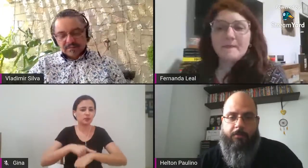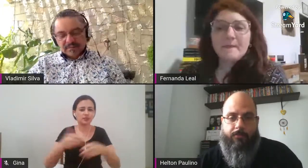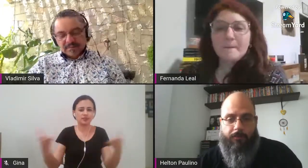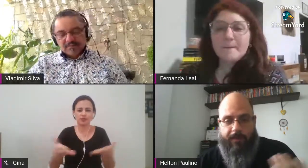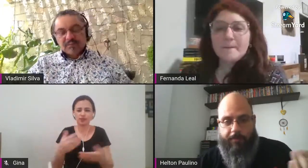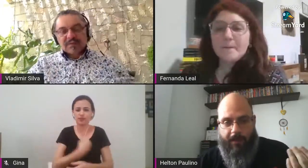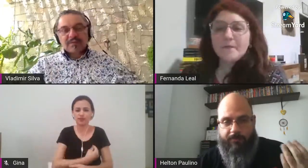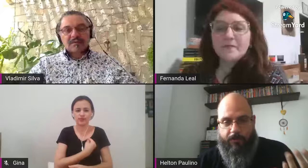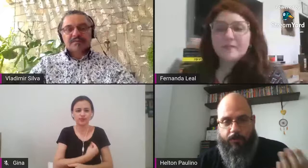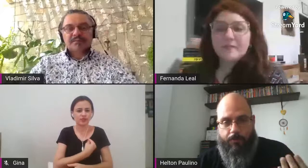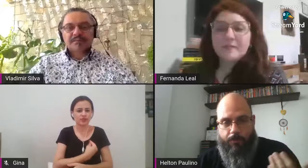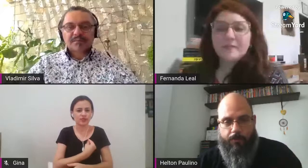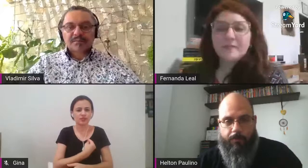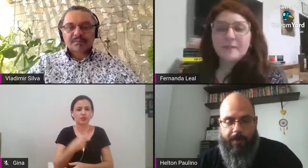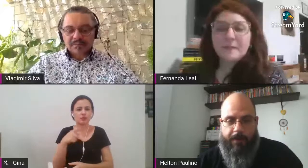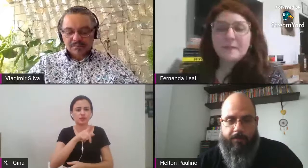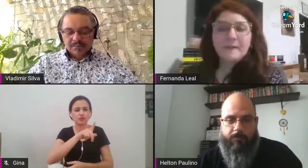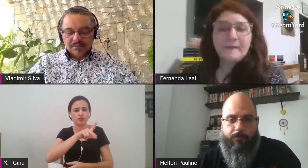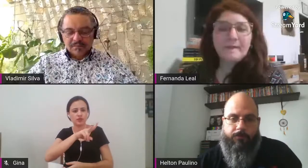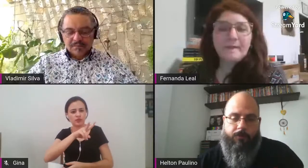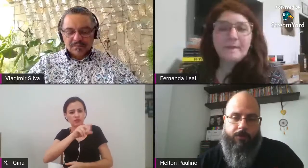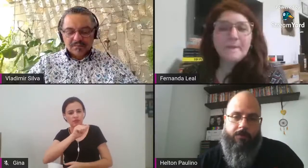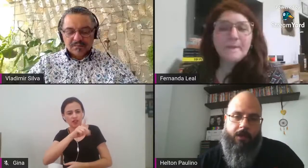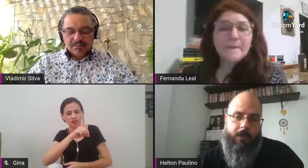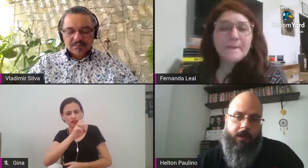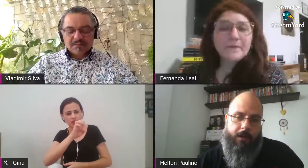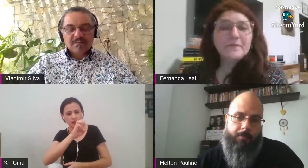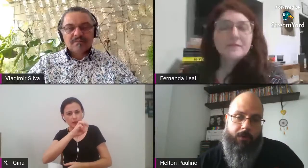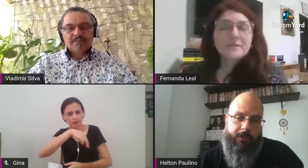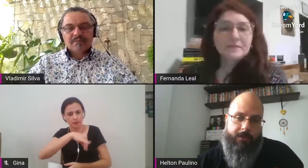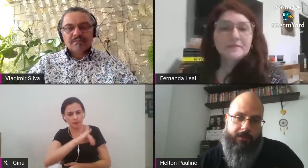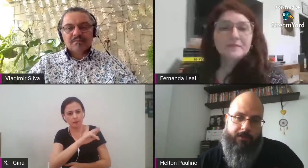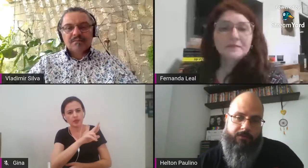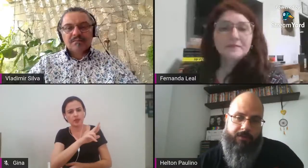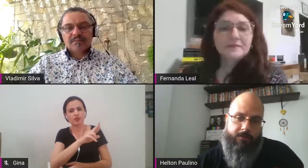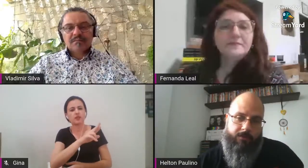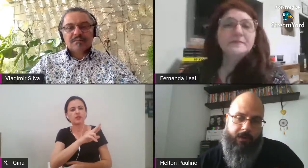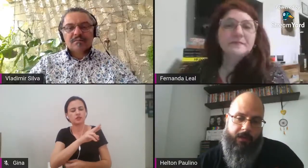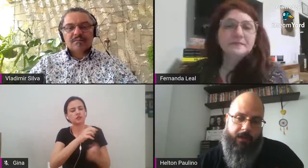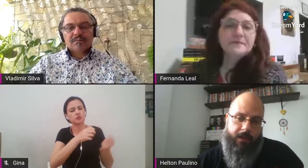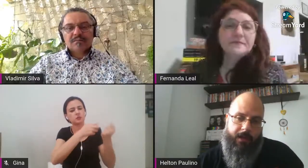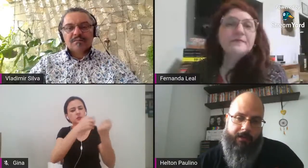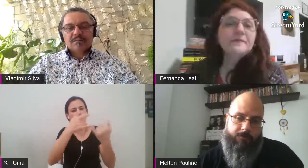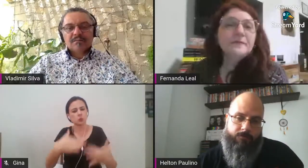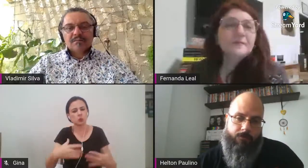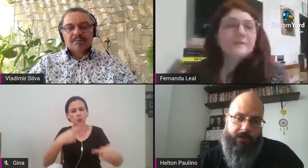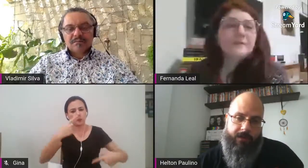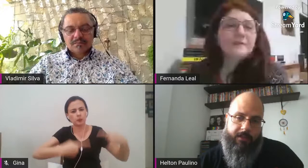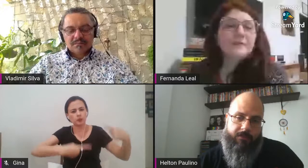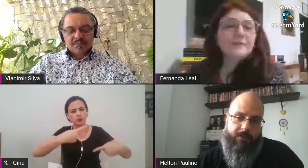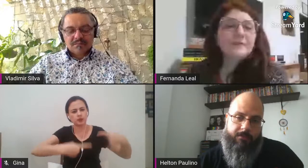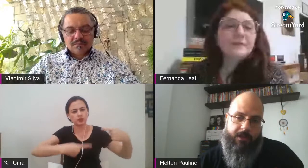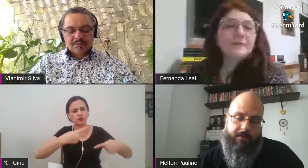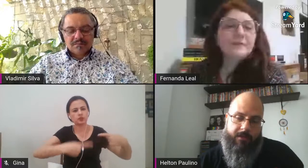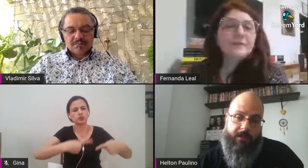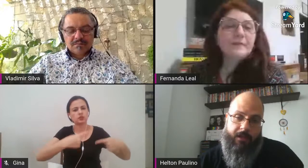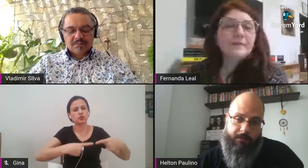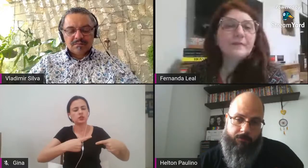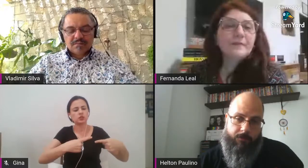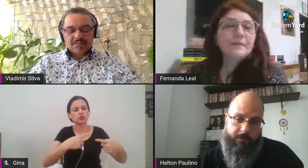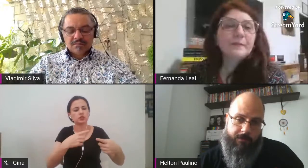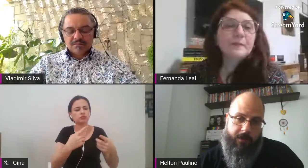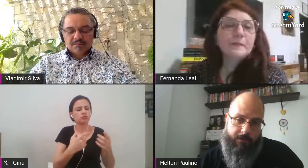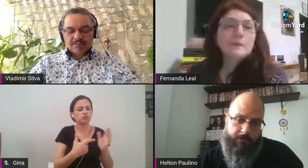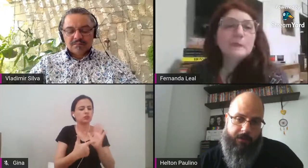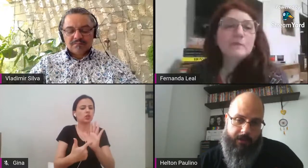como essa que a gente está vivendo. O professor Vladimir levantou muito bem essas condições políticas que fazem com que a